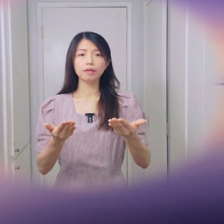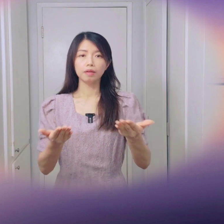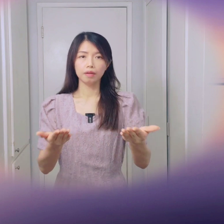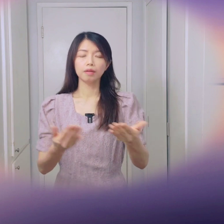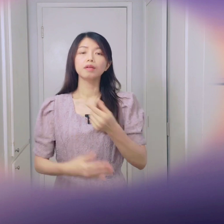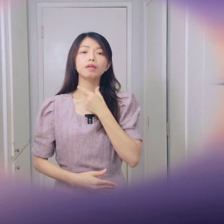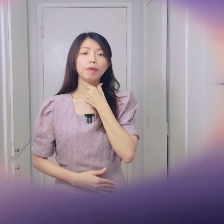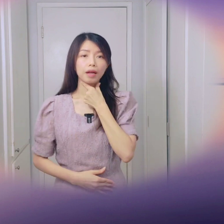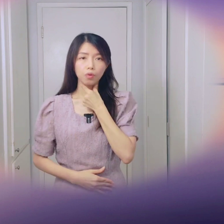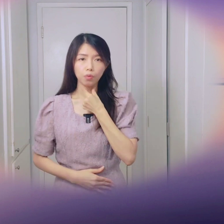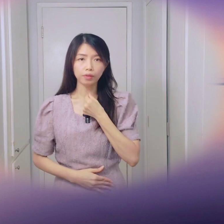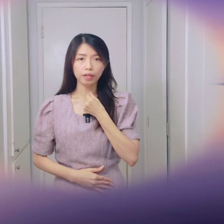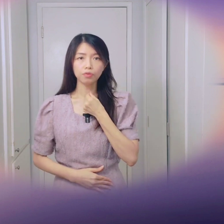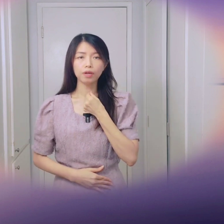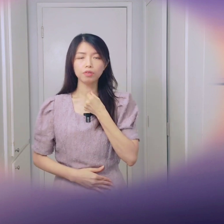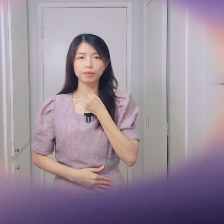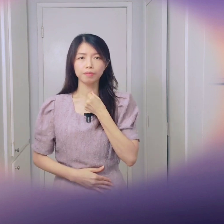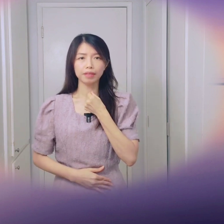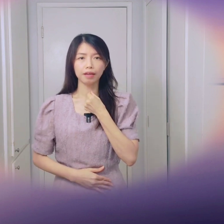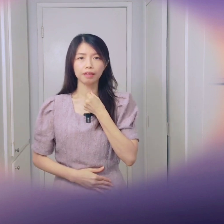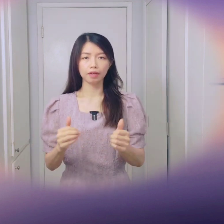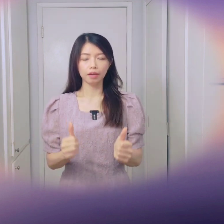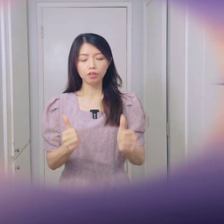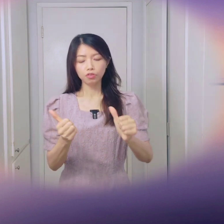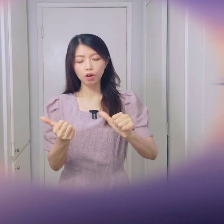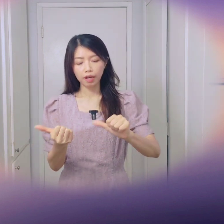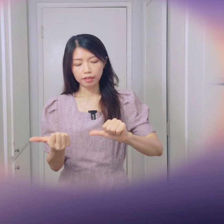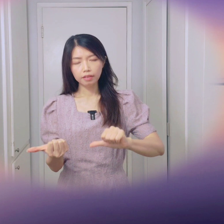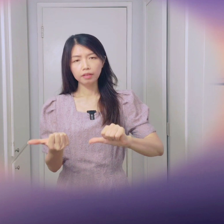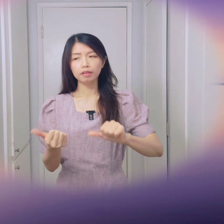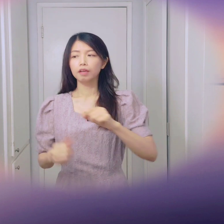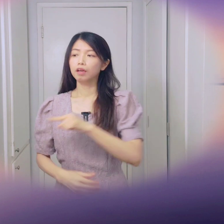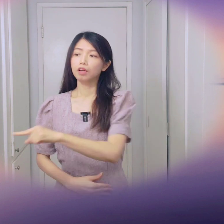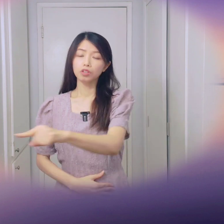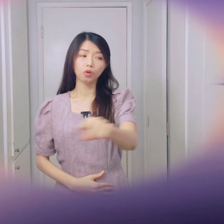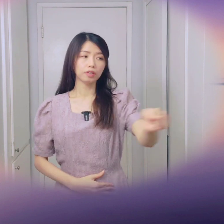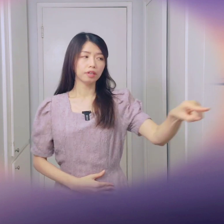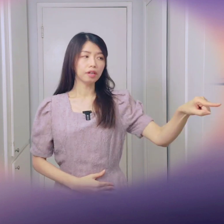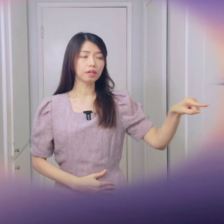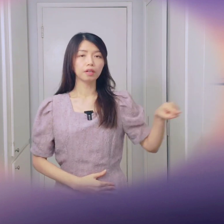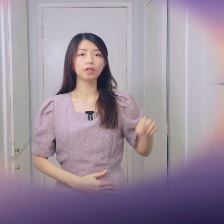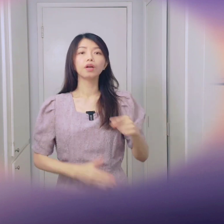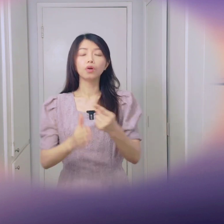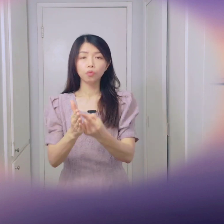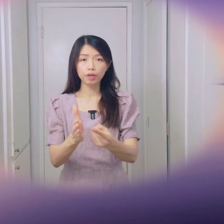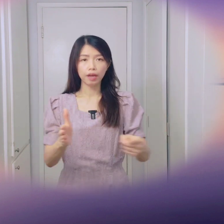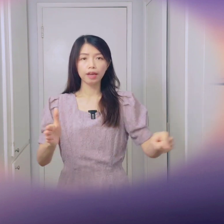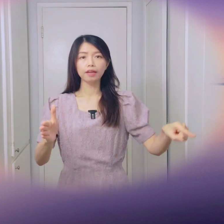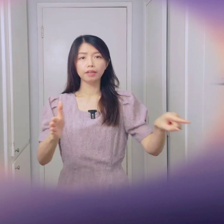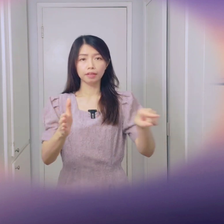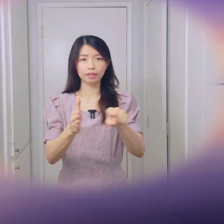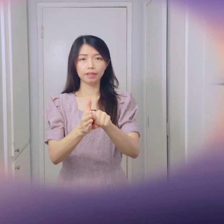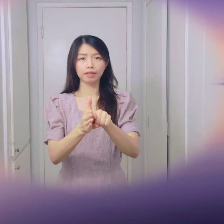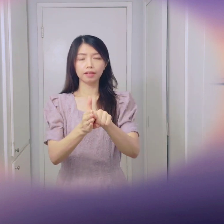버리길 바라오. 원하다 수어 해주시면 됩니다. 죽어가는 저들을